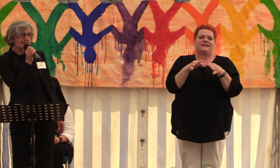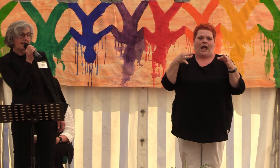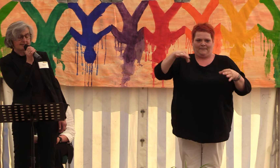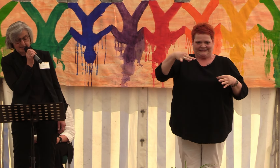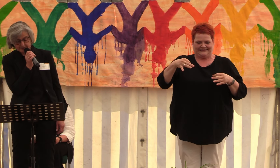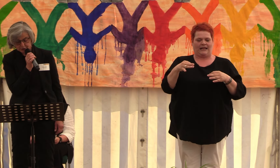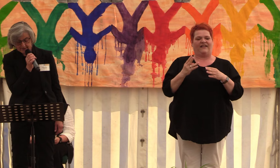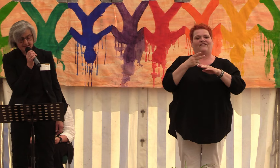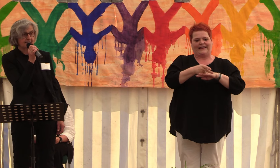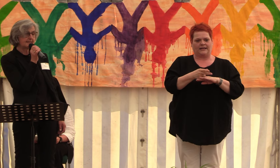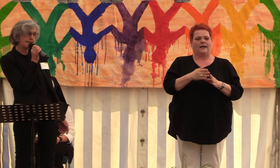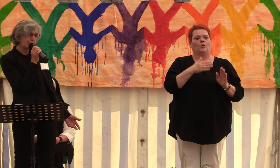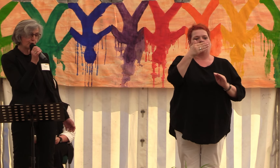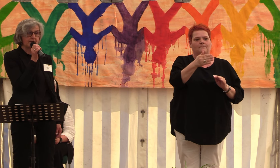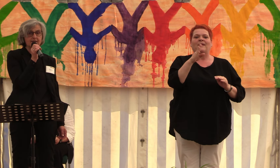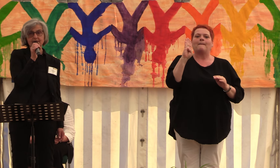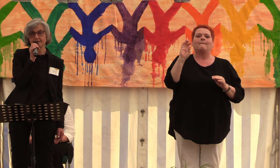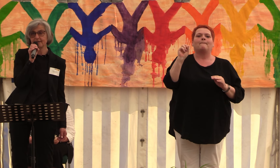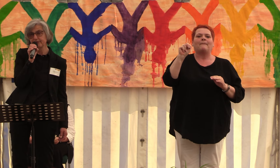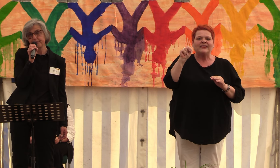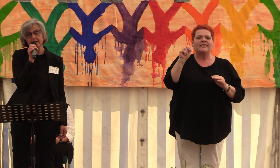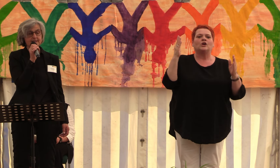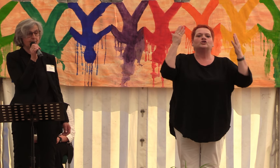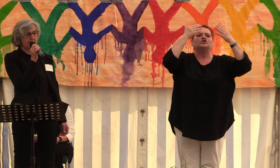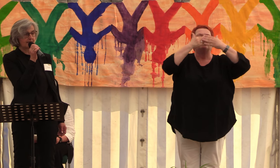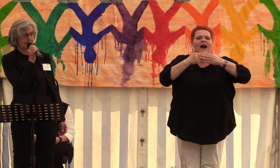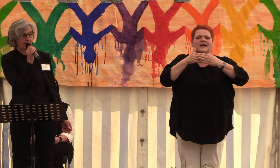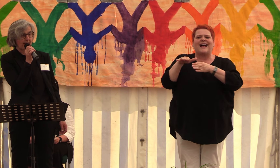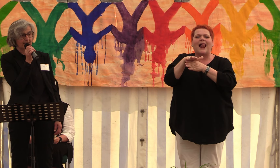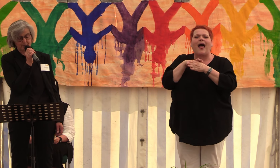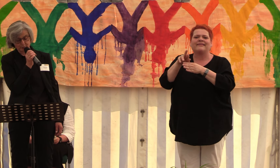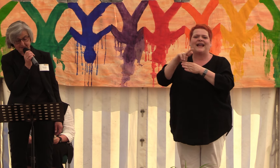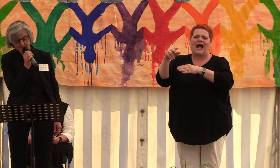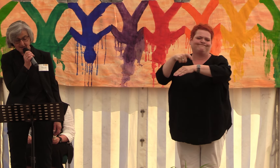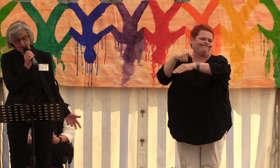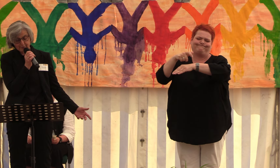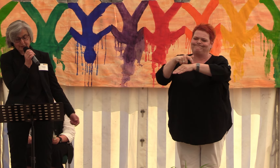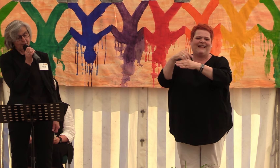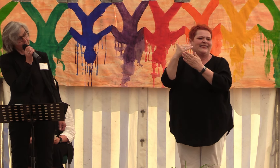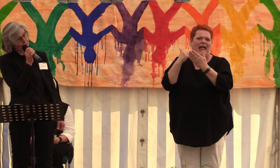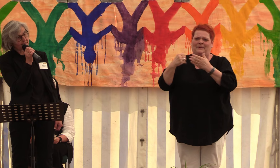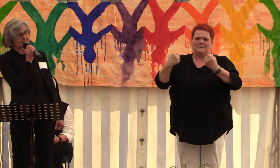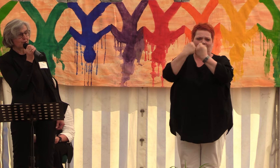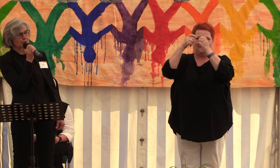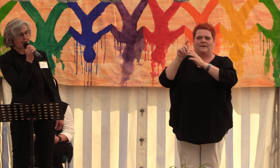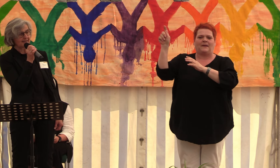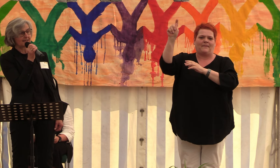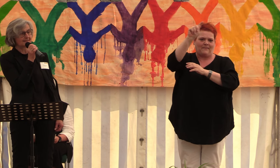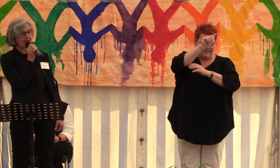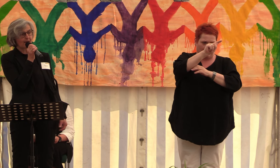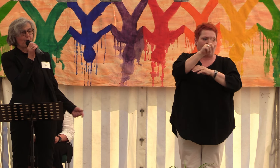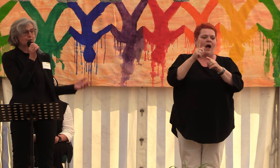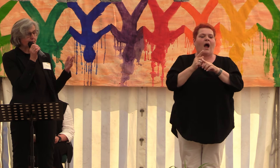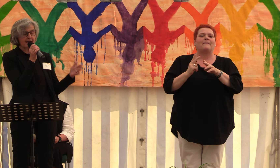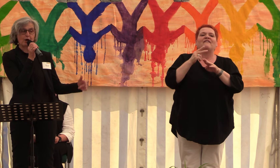Der Landrat, Herr Ben Schwarz, lässt sich entschuldigen. Es gibt viele Termine, die er wahrnehmen muss, aber Frau Edeltraud Stadler